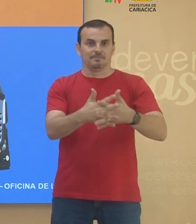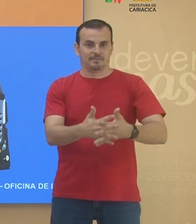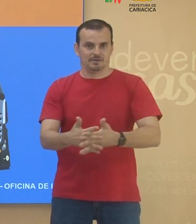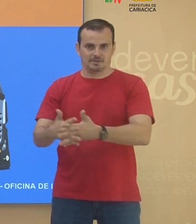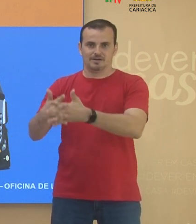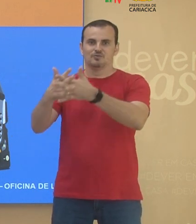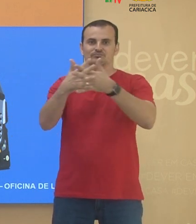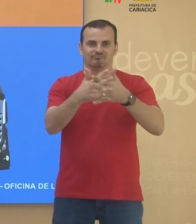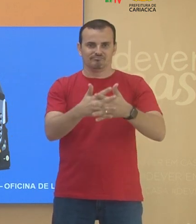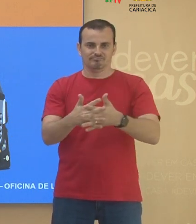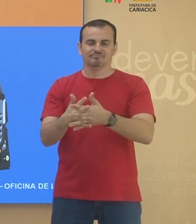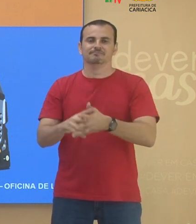Caminhão.